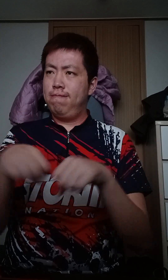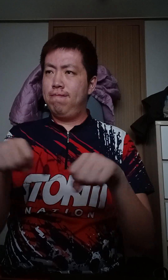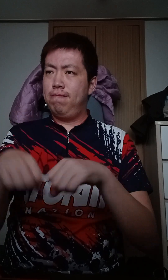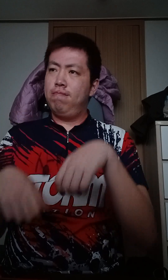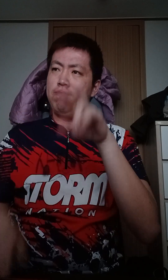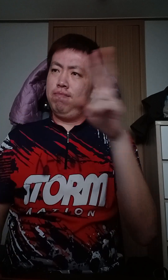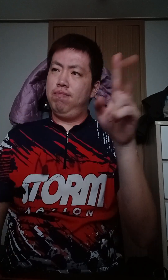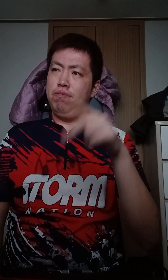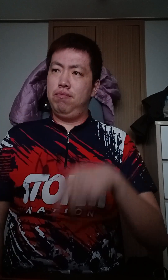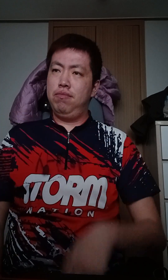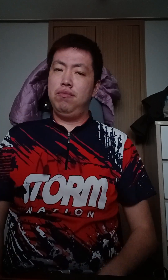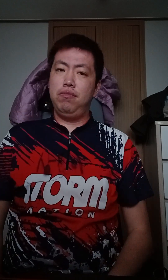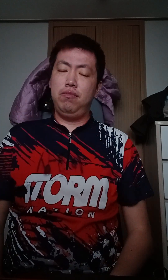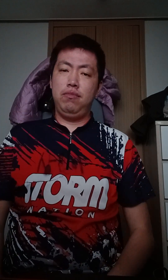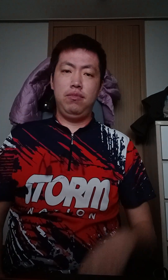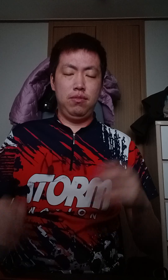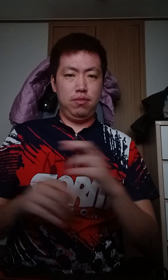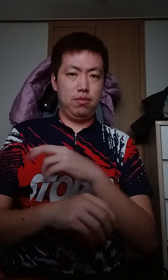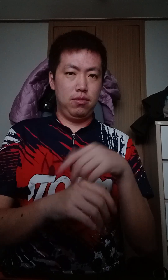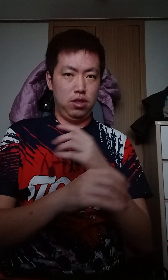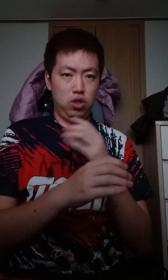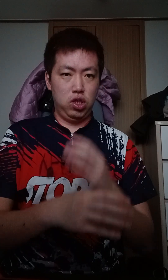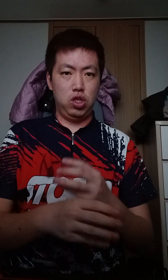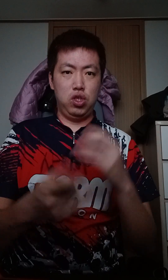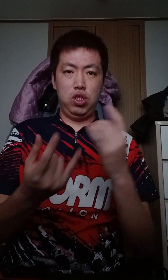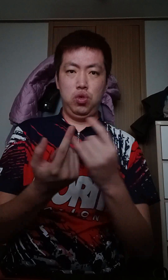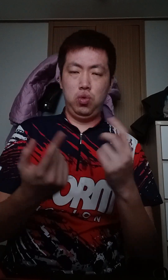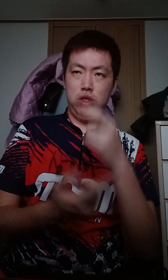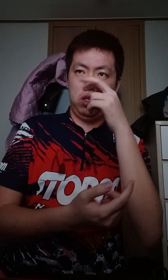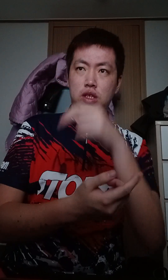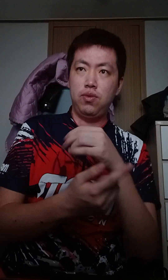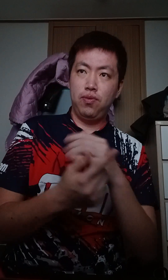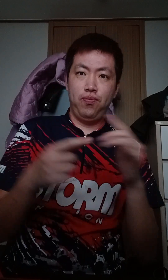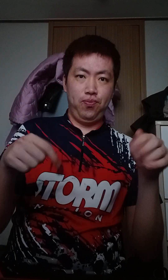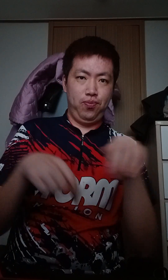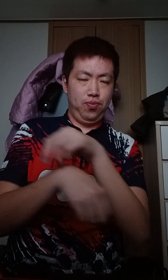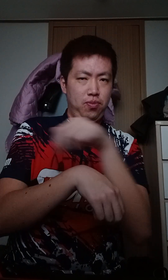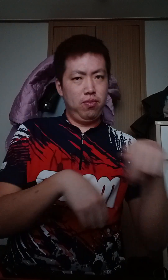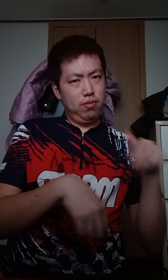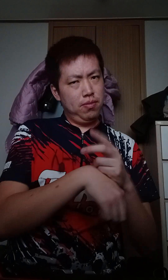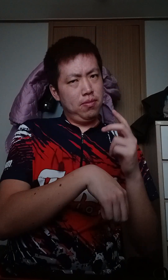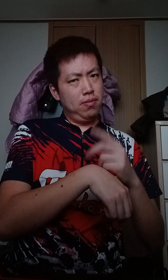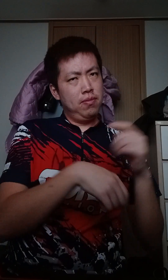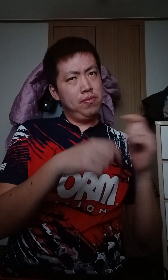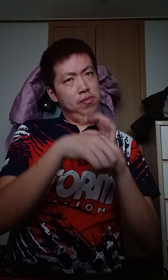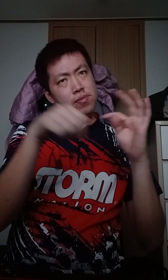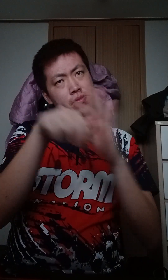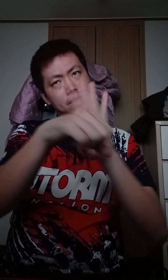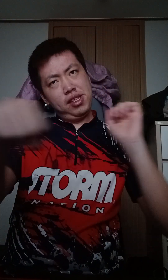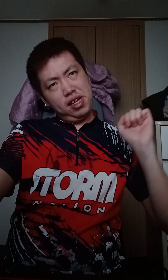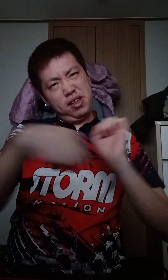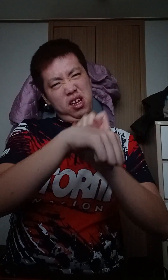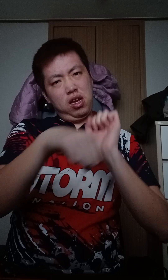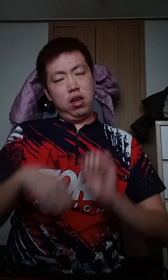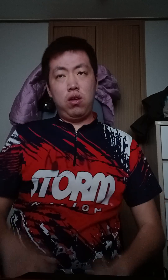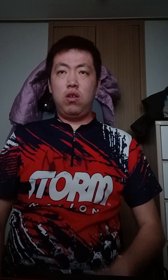발생했습니다. 고속도로 1차로를 주행하던 승용차가 빗길에 미끄러지면서 중앙분리대와 부딪혔고 튕겨져 나온